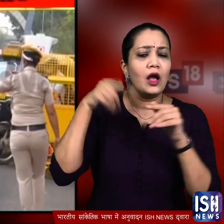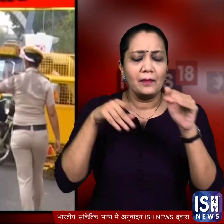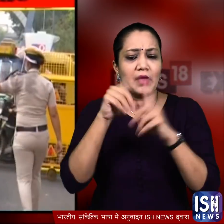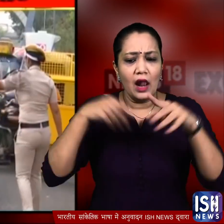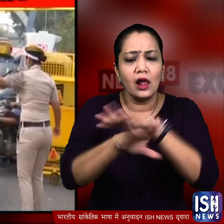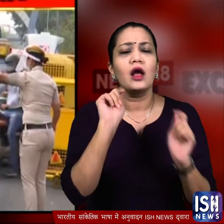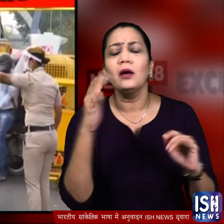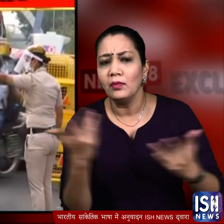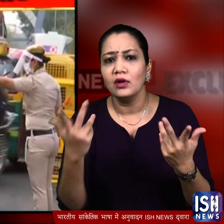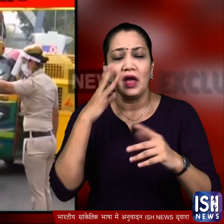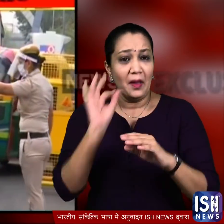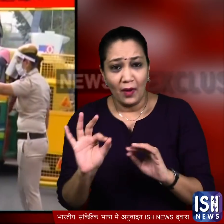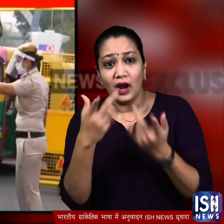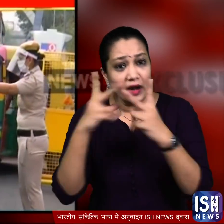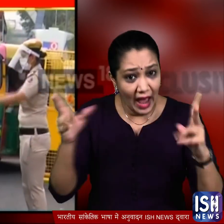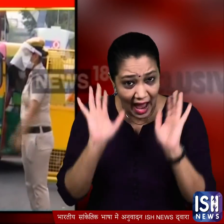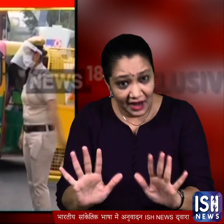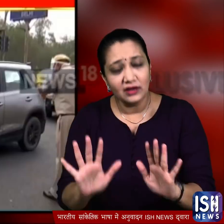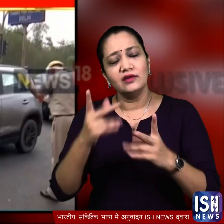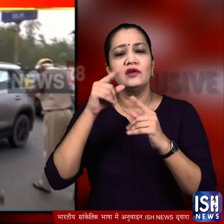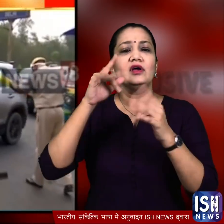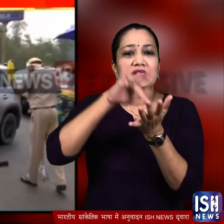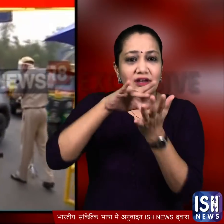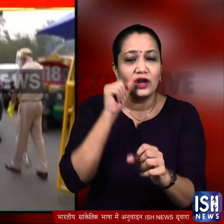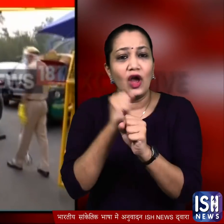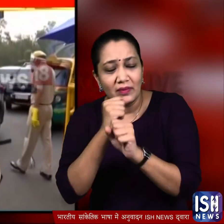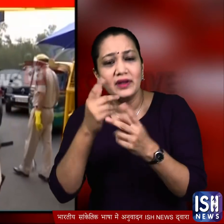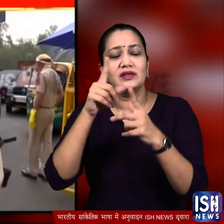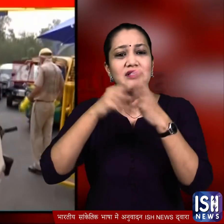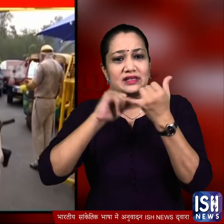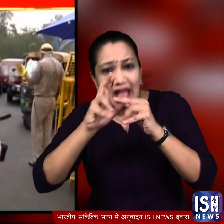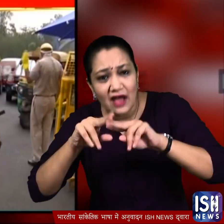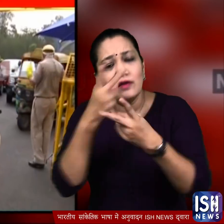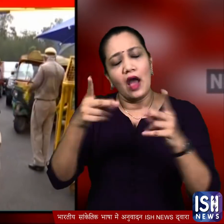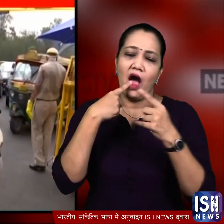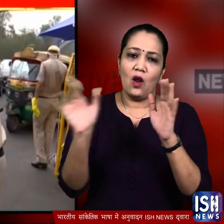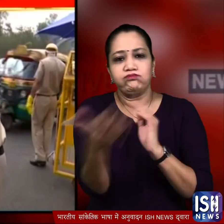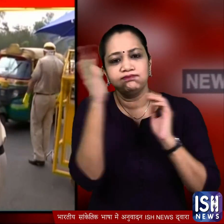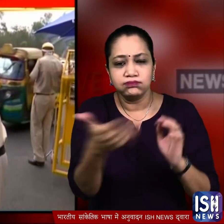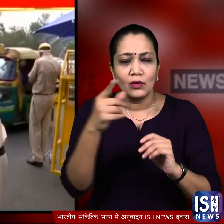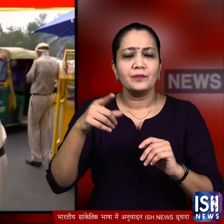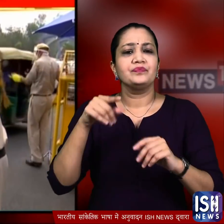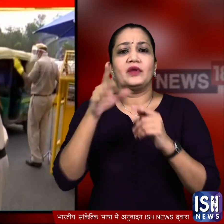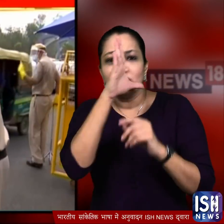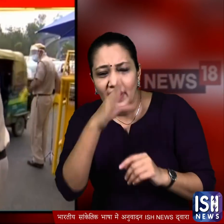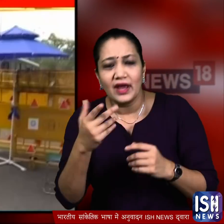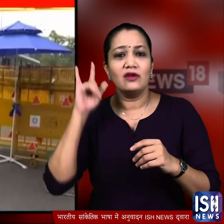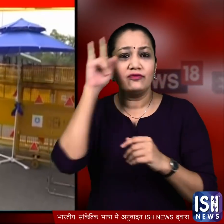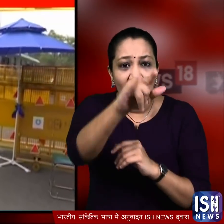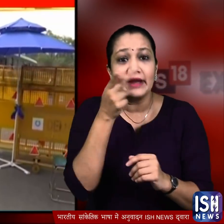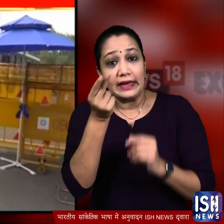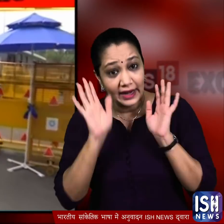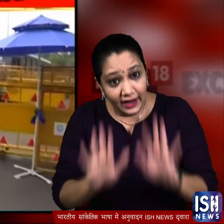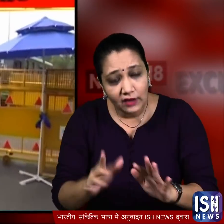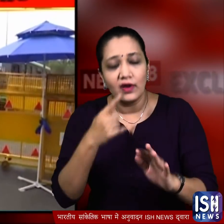आने की वजह पूछते रहे। जरूरी सेवाओं से जुड़े लोगों और केंद्र सरकार के कर्मचारियों को आने की इजाजत दी गई। इसके अलावा जिनके पास ट्रेन या फ्लाइट